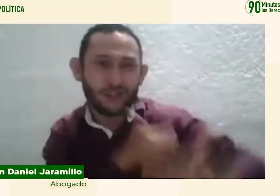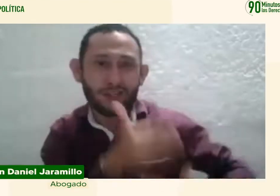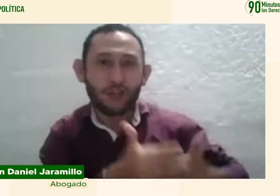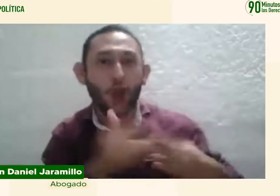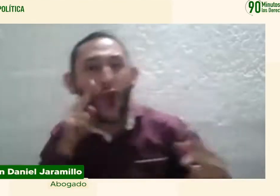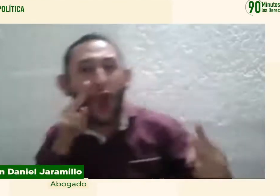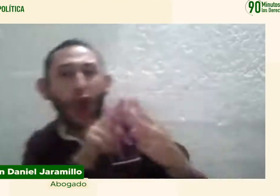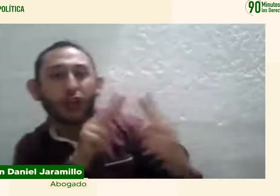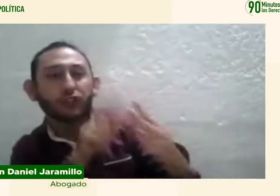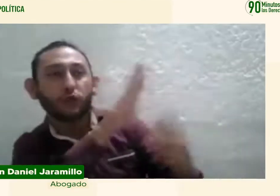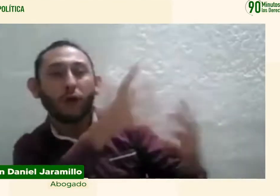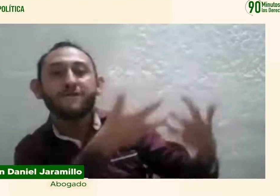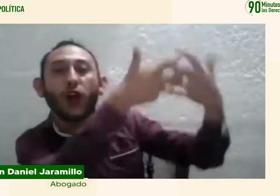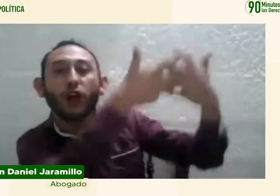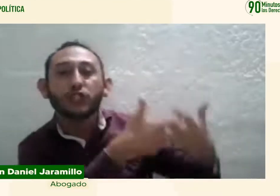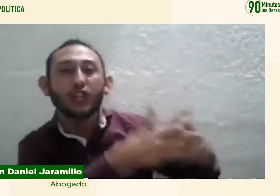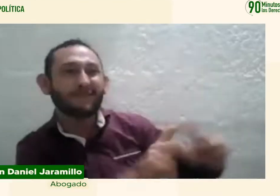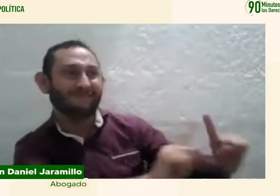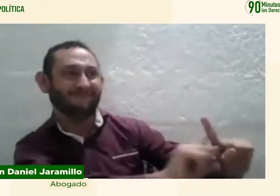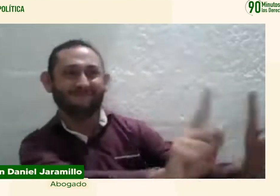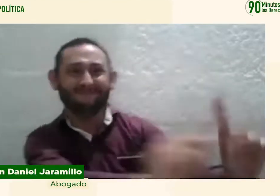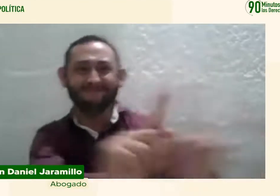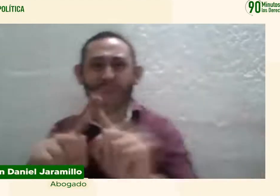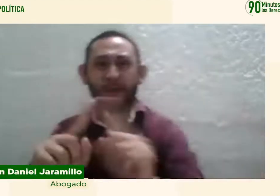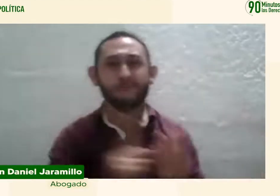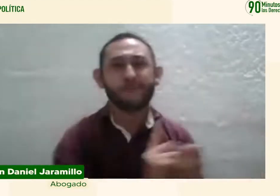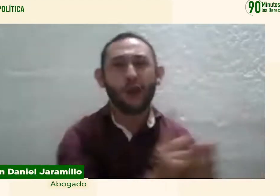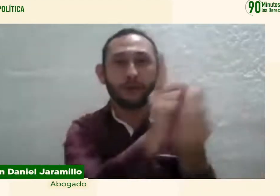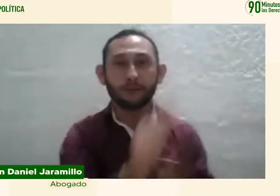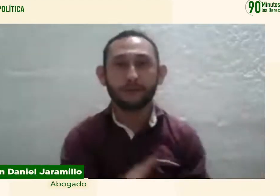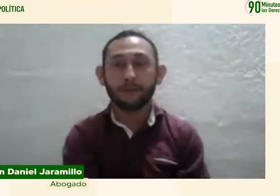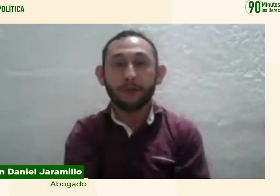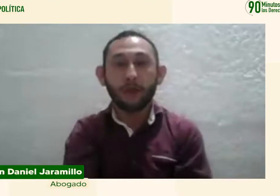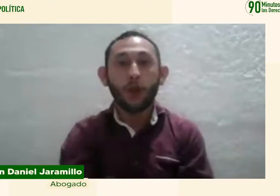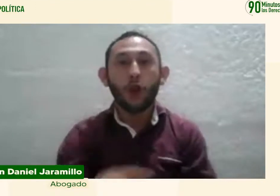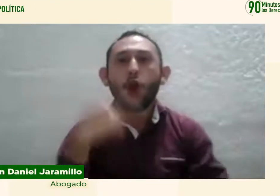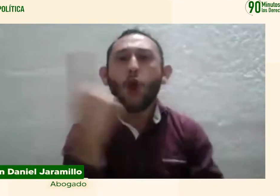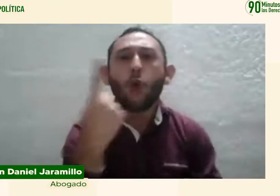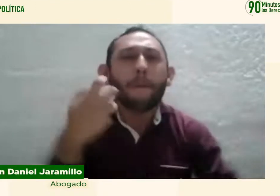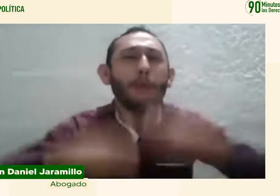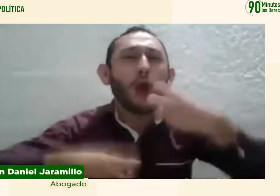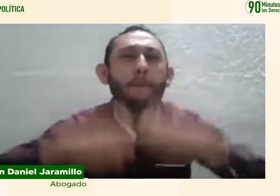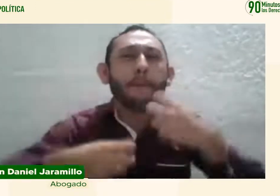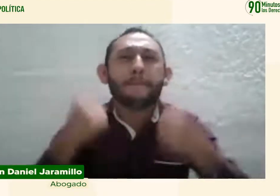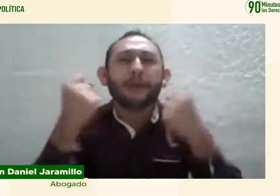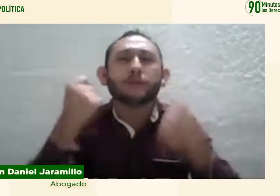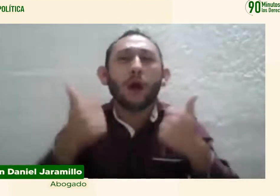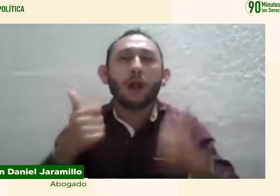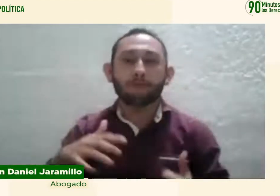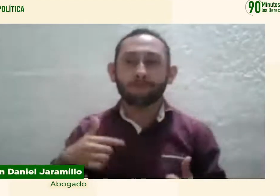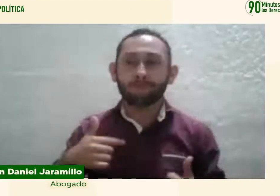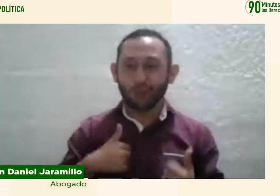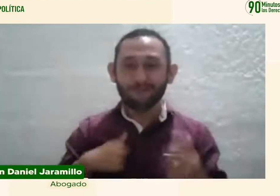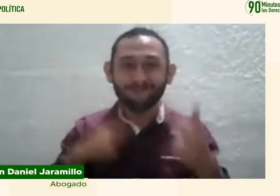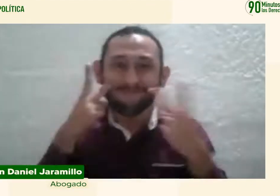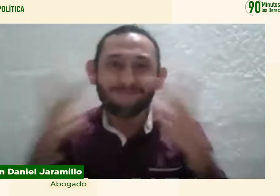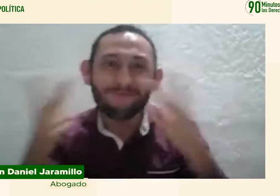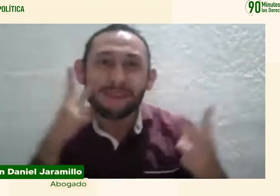forma clara saber qué procesos llevan por ejemplo también qué funciones se tienen dentro de todo este espacio